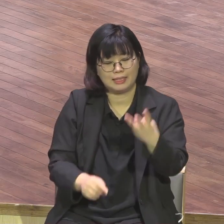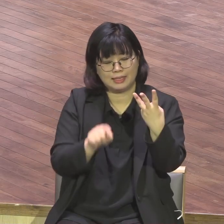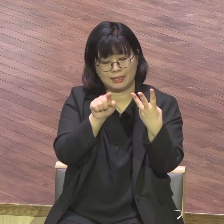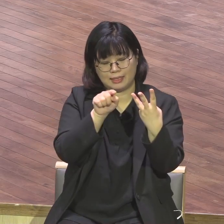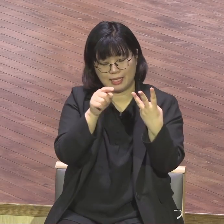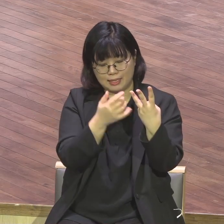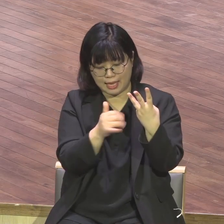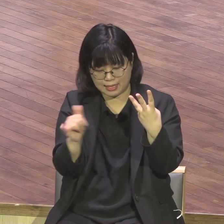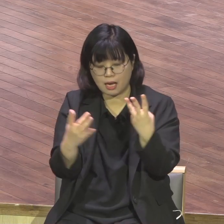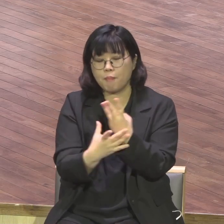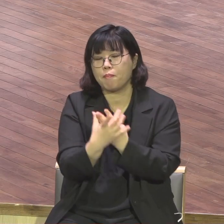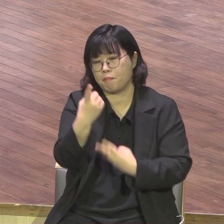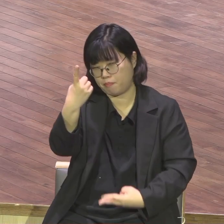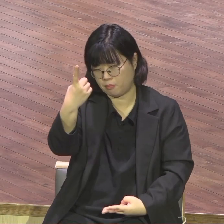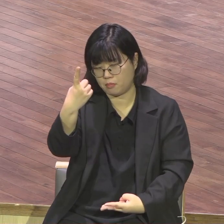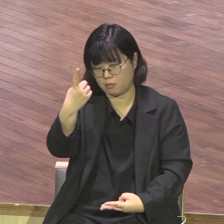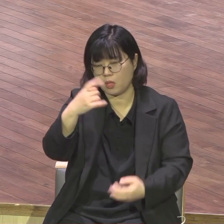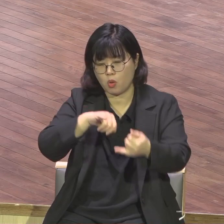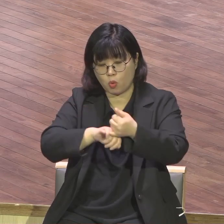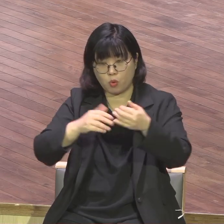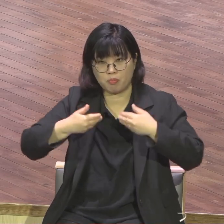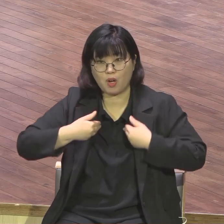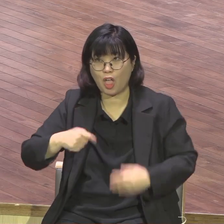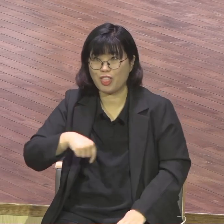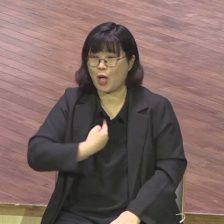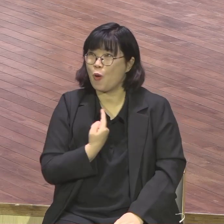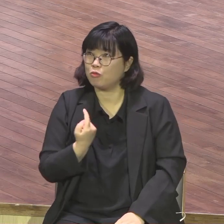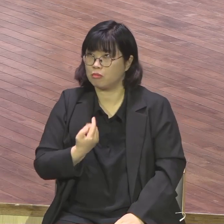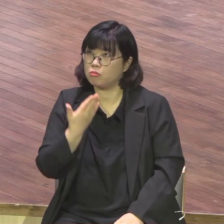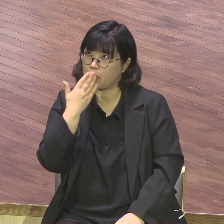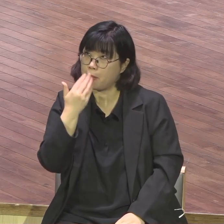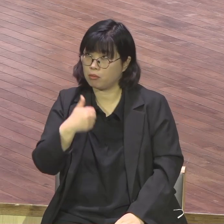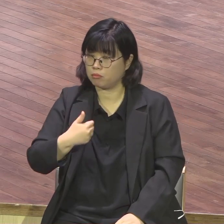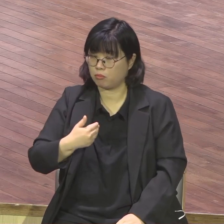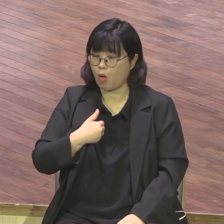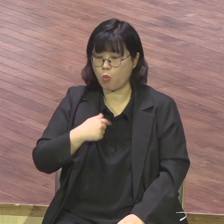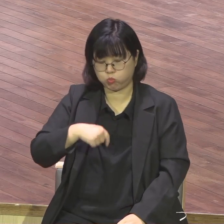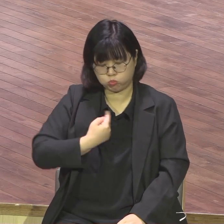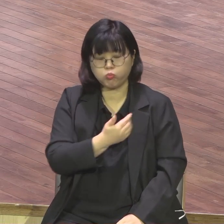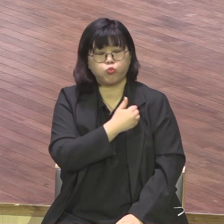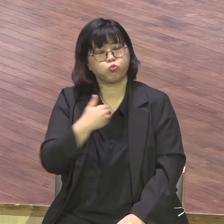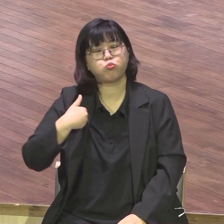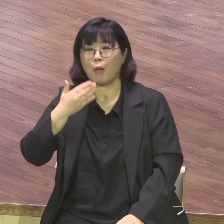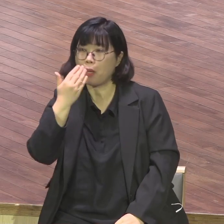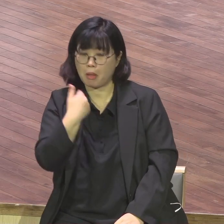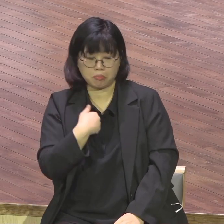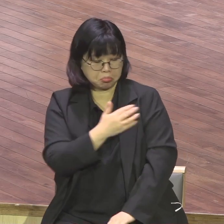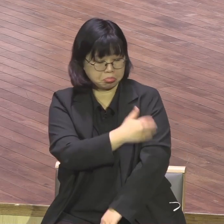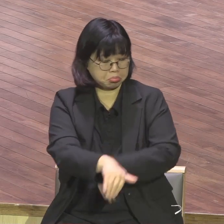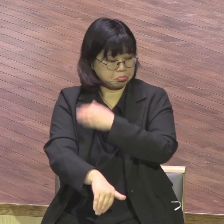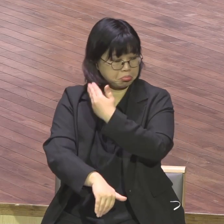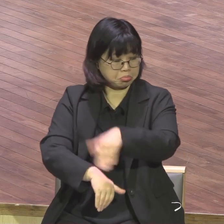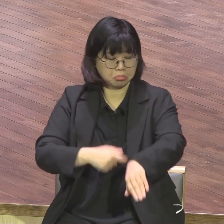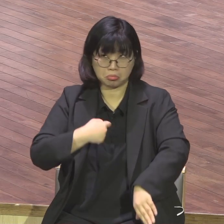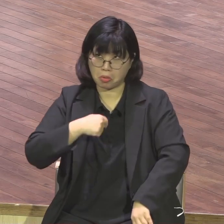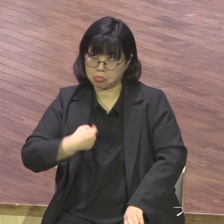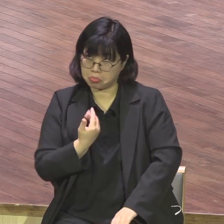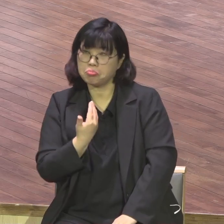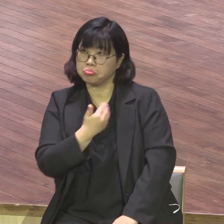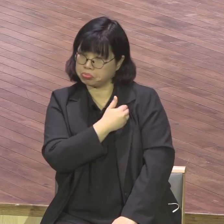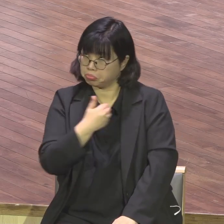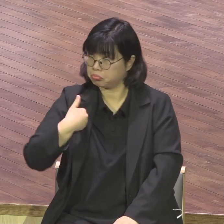거예요. 혼자 하는 게 아닙니다. 같이 친한 사람들까지 모여서 함께 기도하고 함께 포럼하고 함께